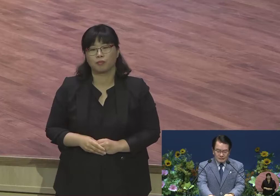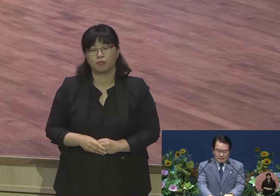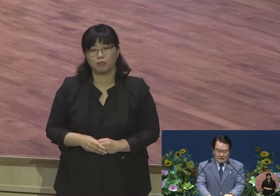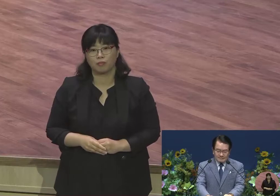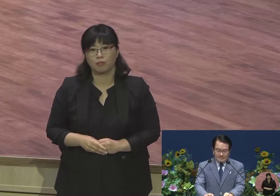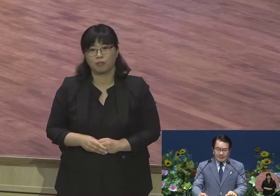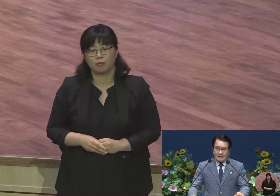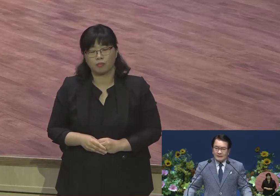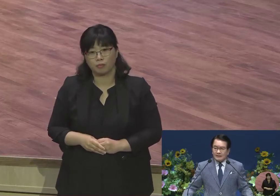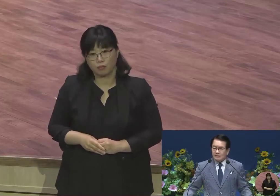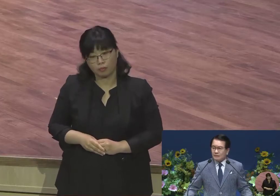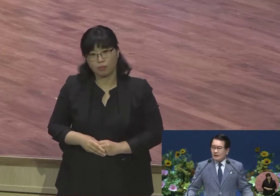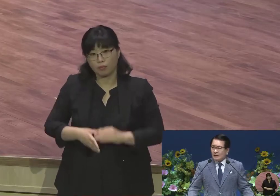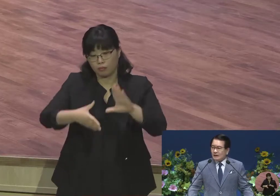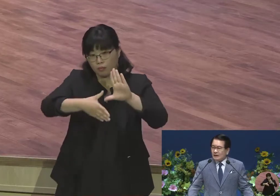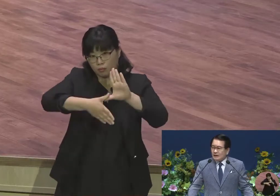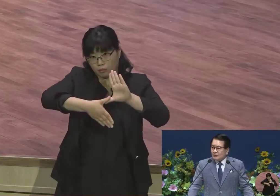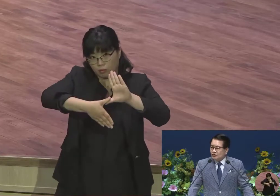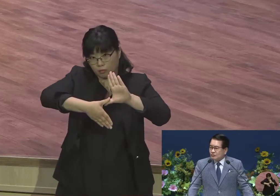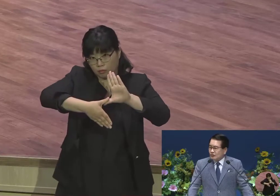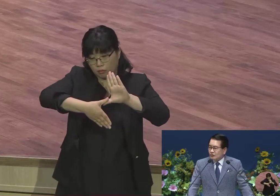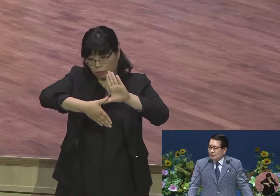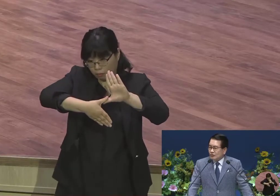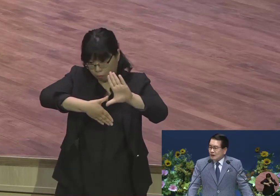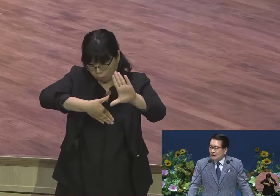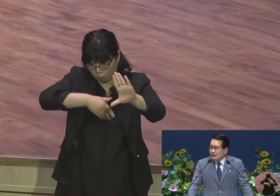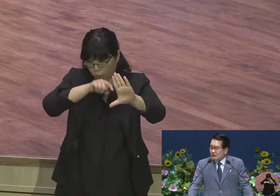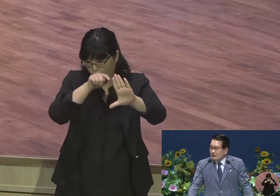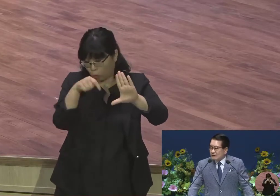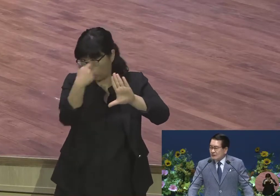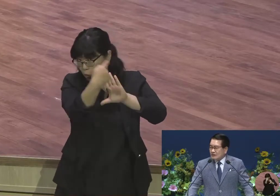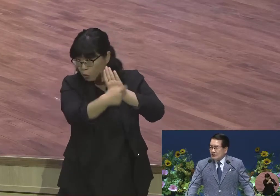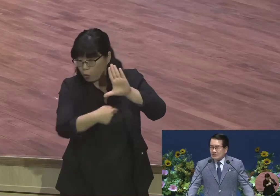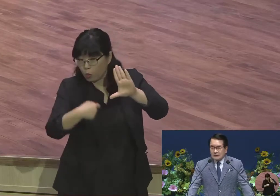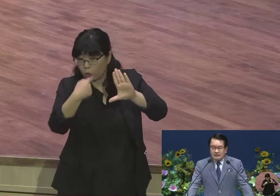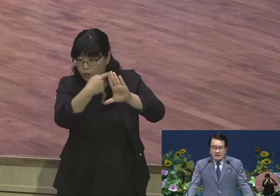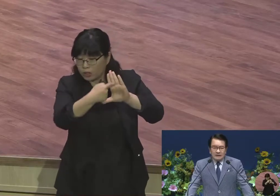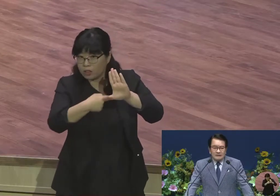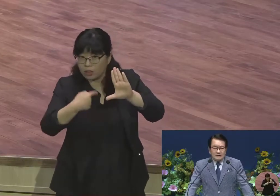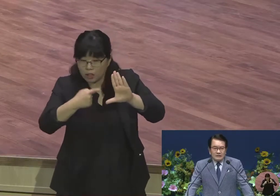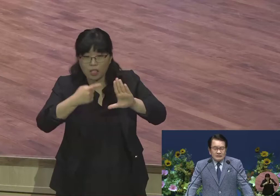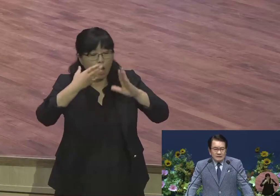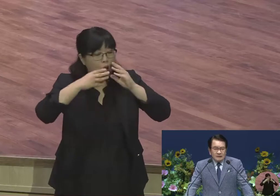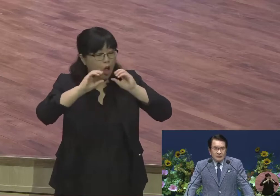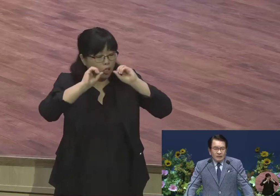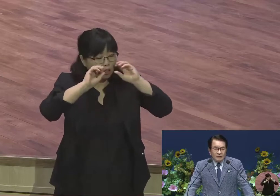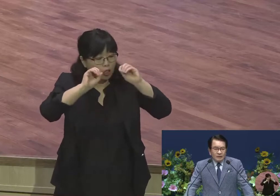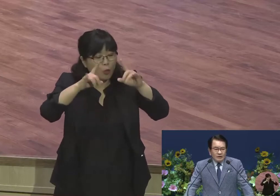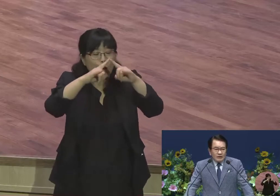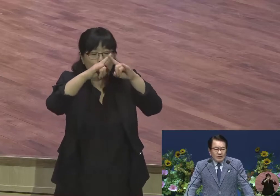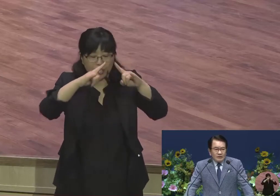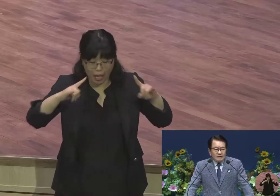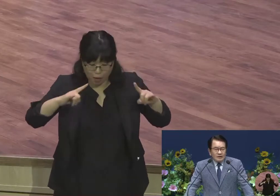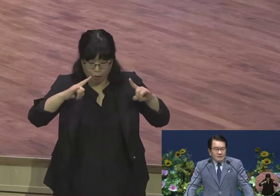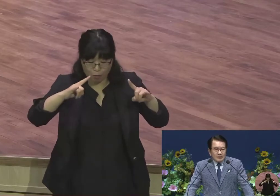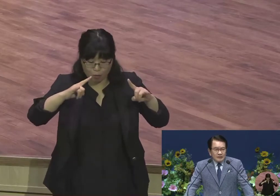기구했습니다. 여러분의 중부 기도가 사역 현장에서 실제로